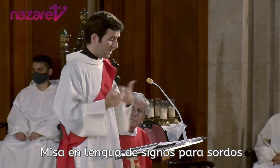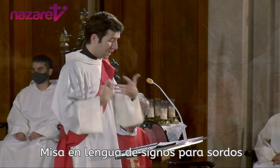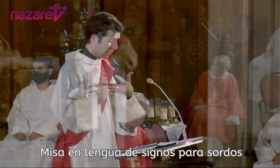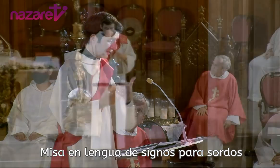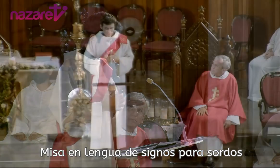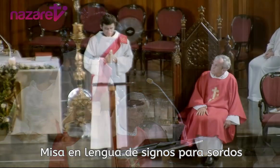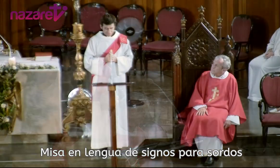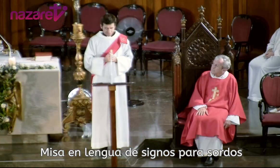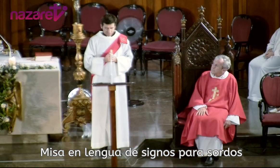a padecer.